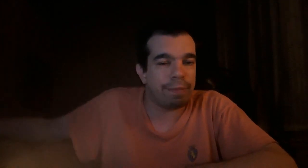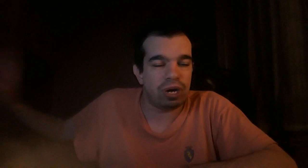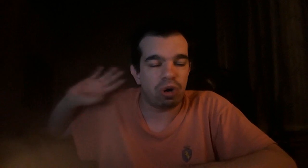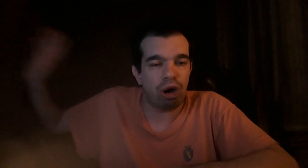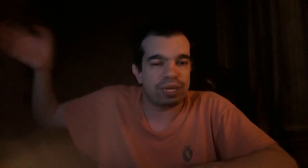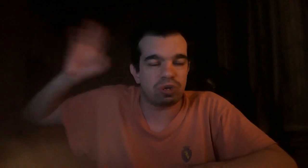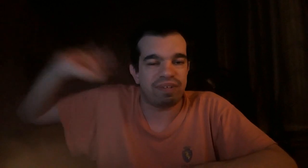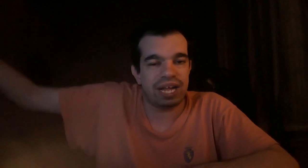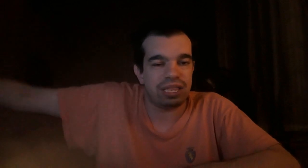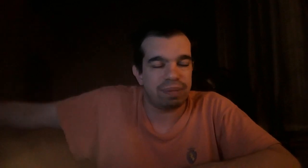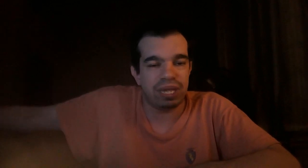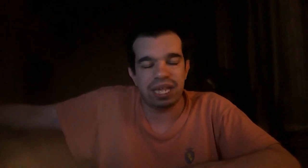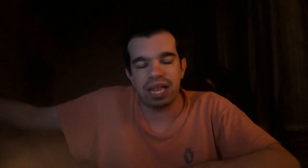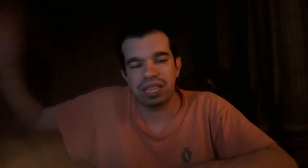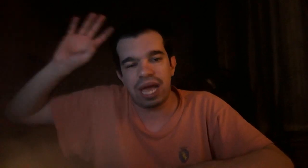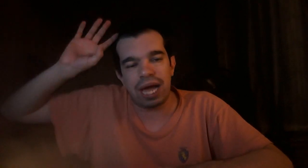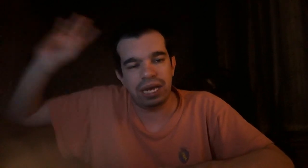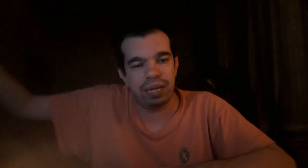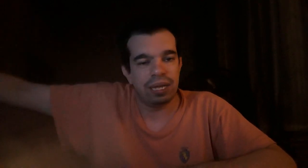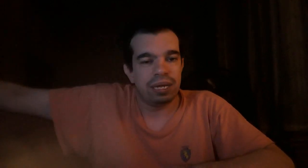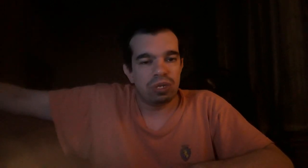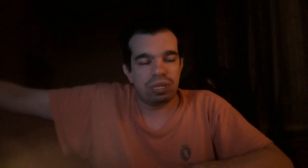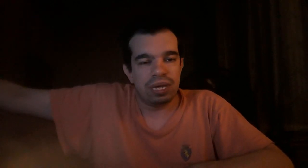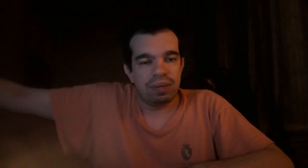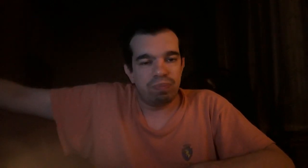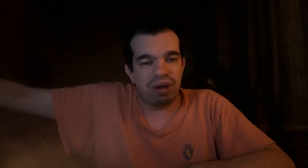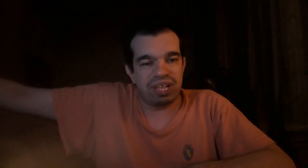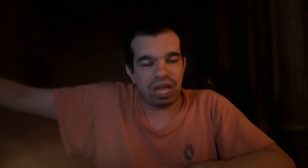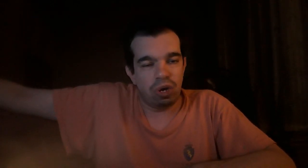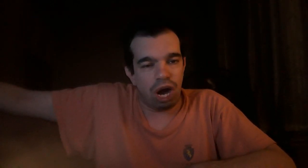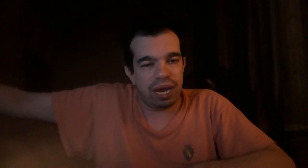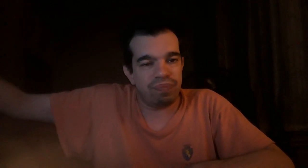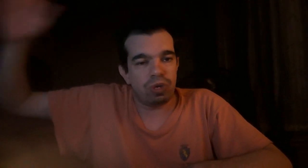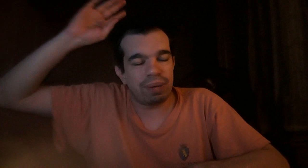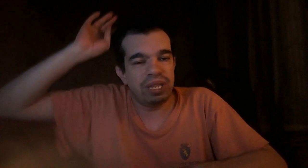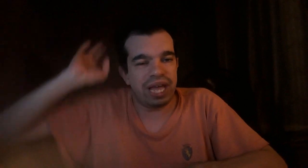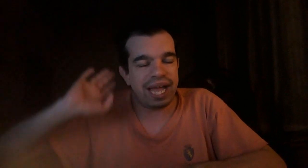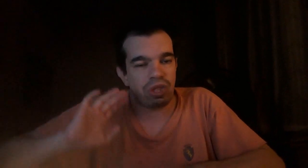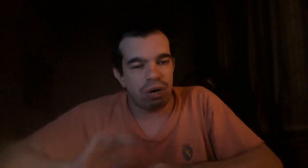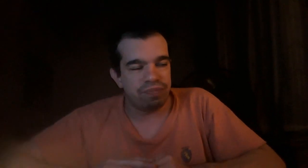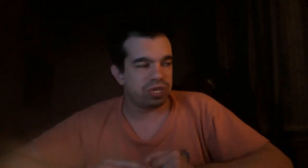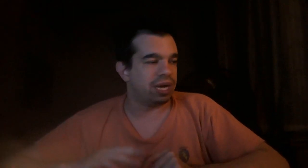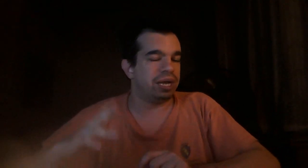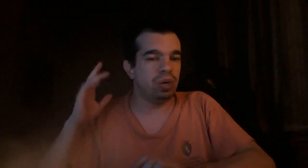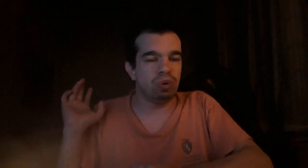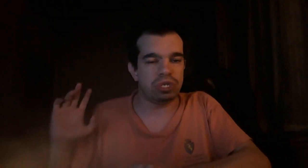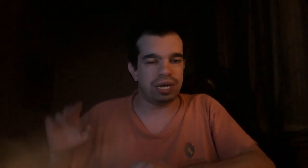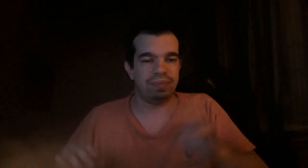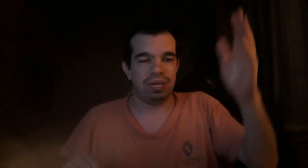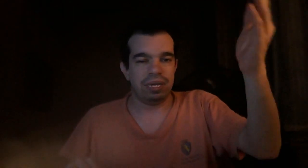Napoli, Roma sono avanti migliaia di anni, più avanti a noi siamo indietro, cioè anni luce,